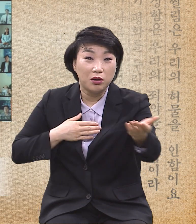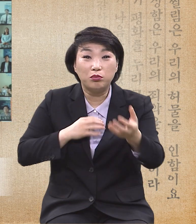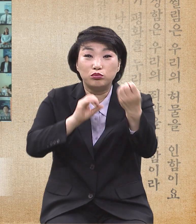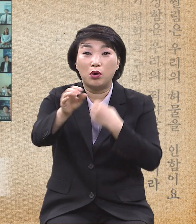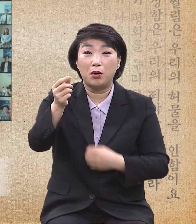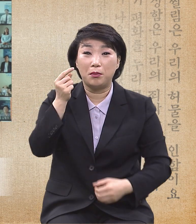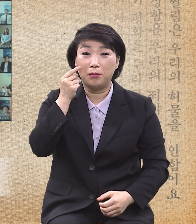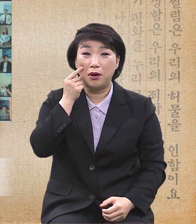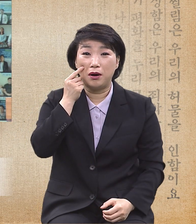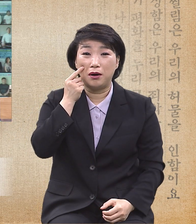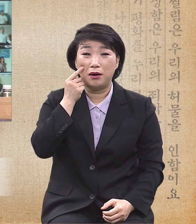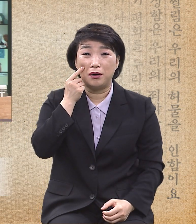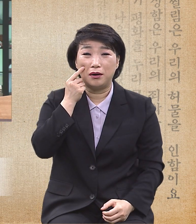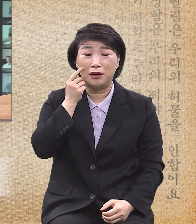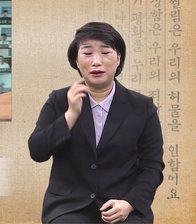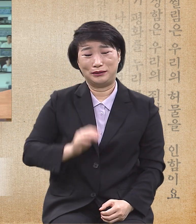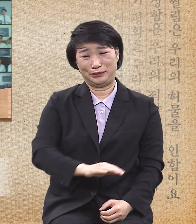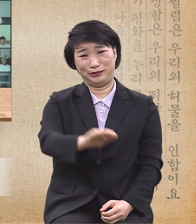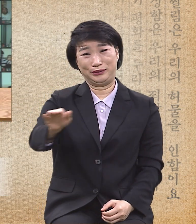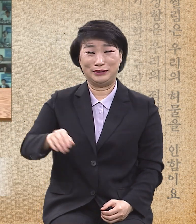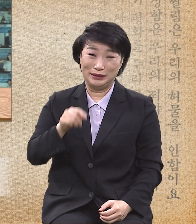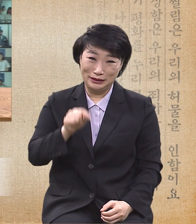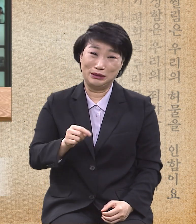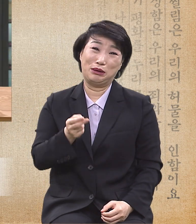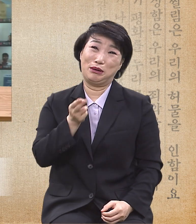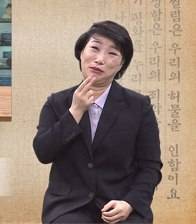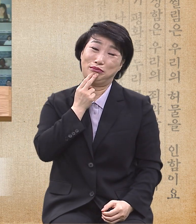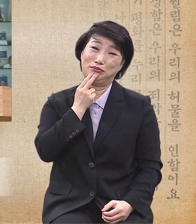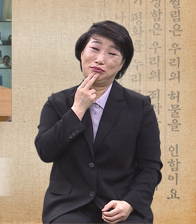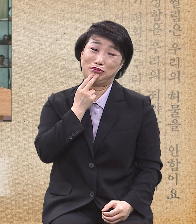말이요. 우리는 그것 없이